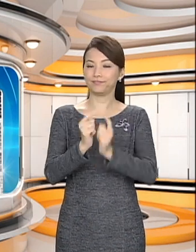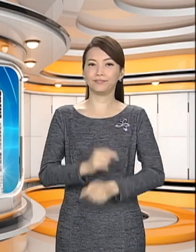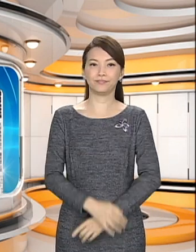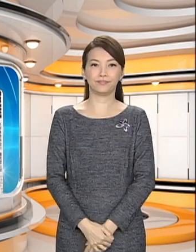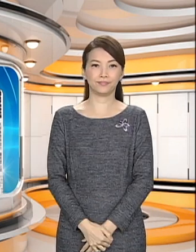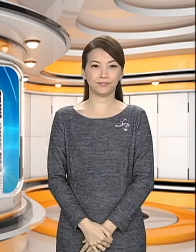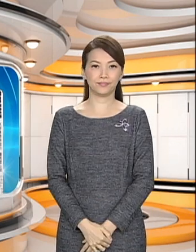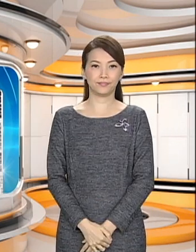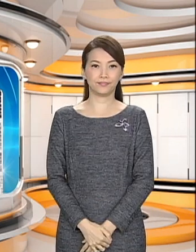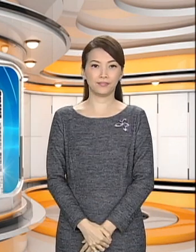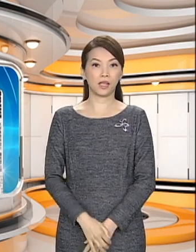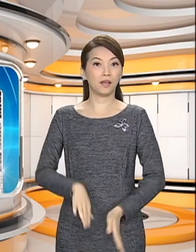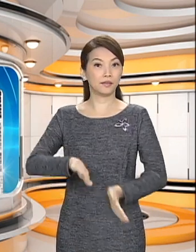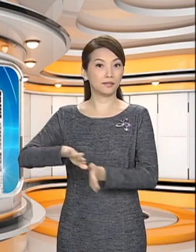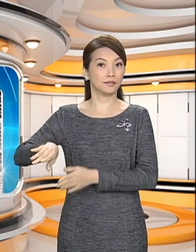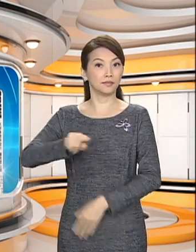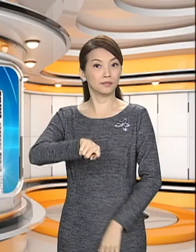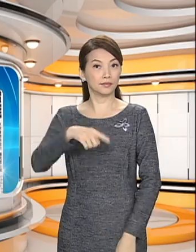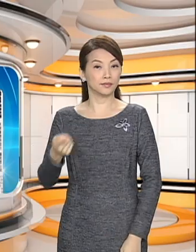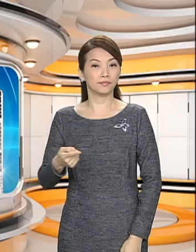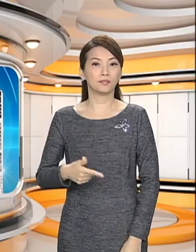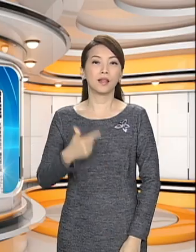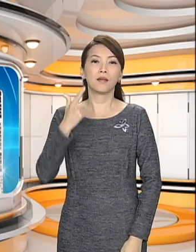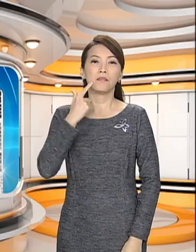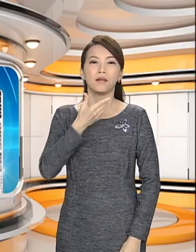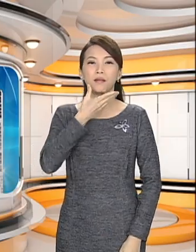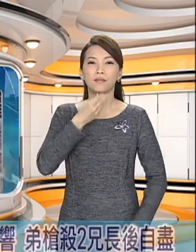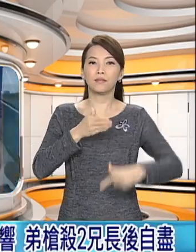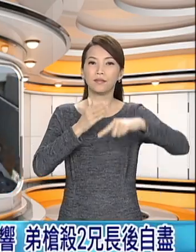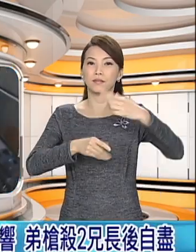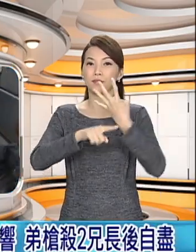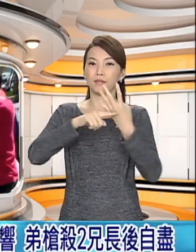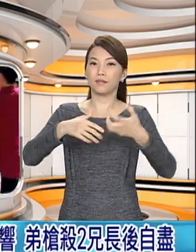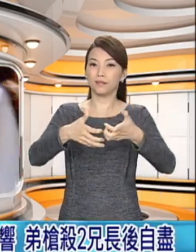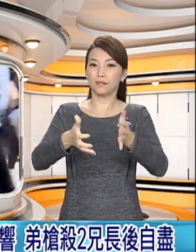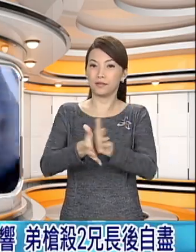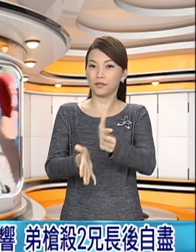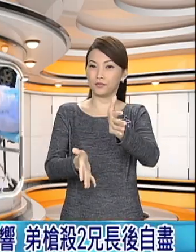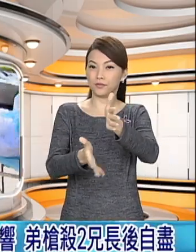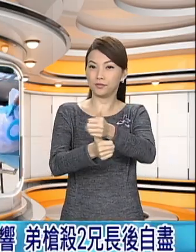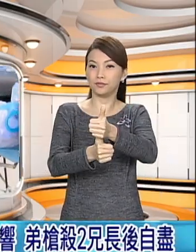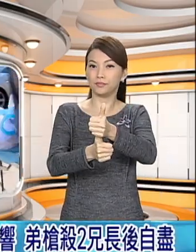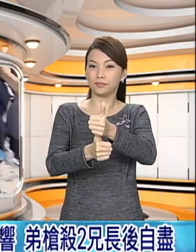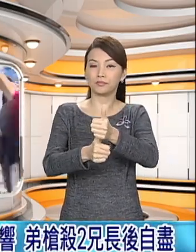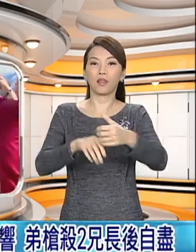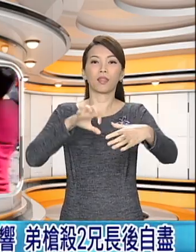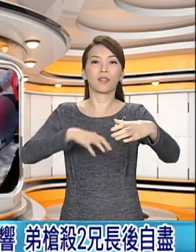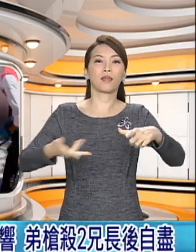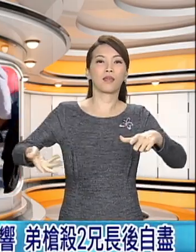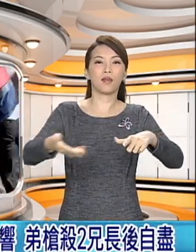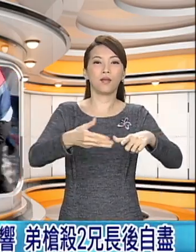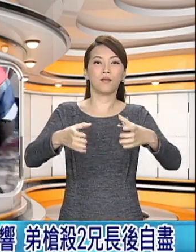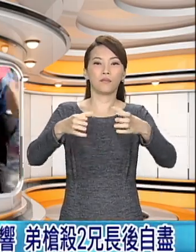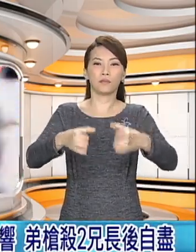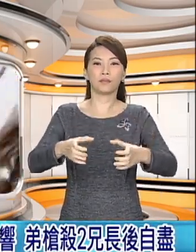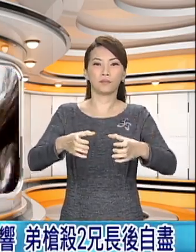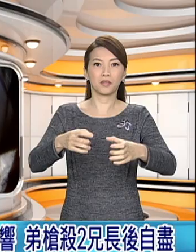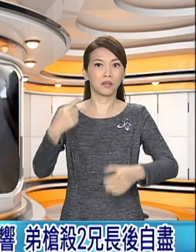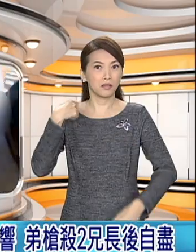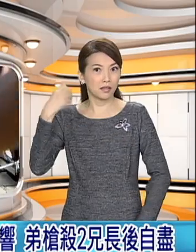马习会。了解完报纸头条，接着再来看到美孚企业集团的内湖总部